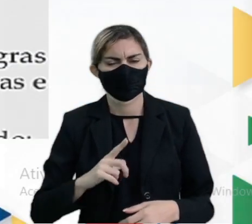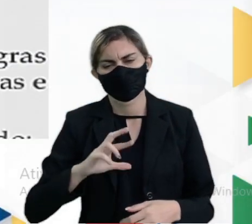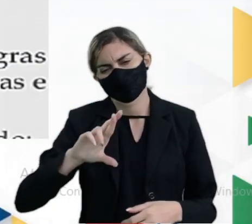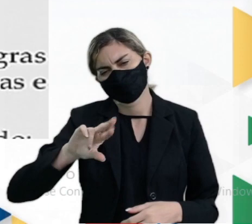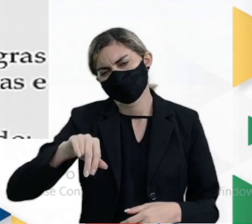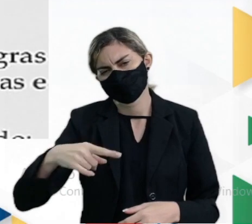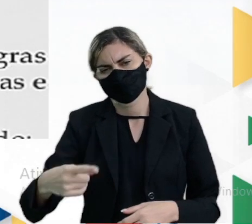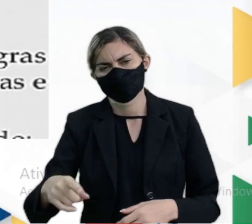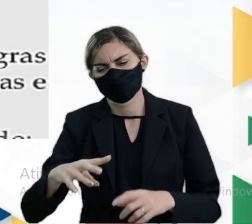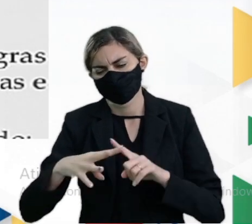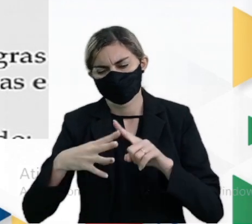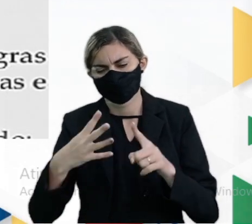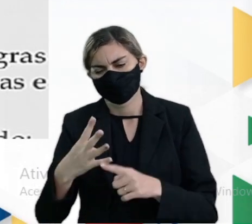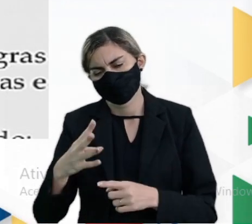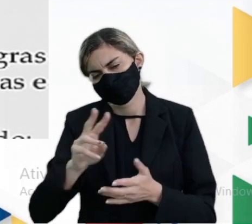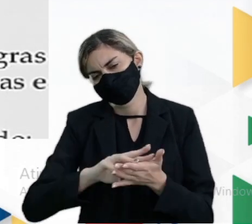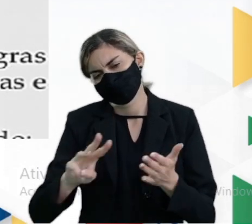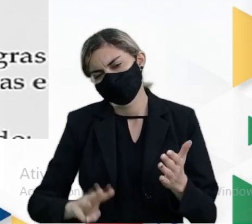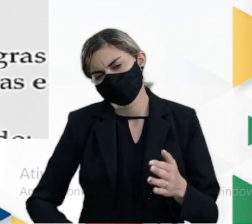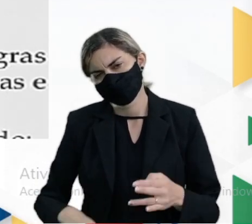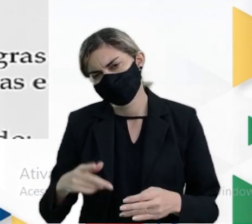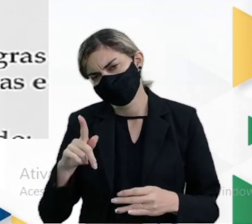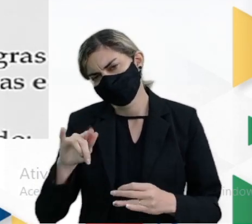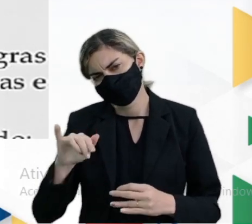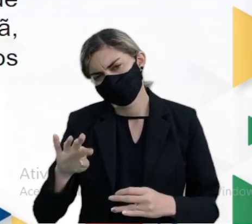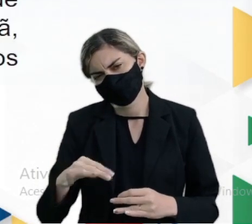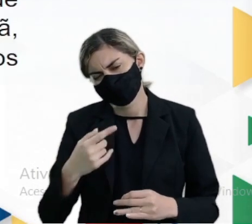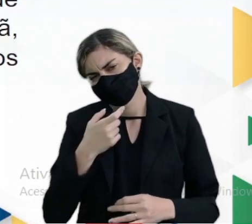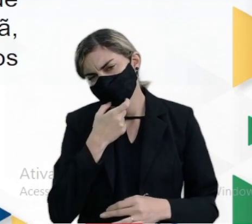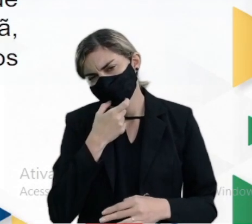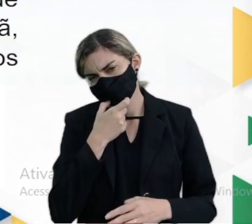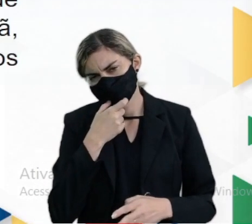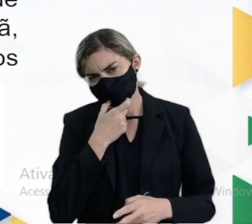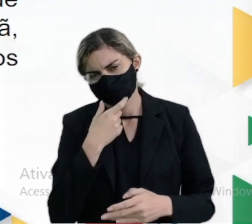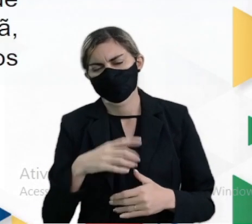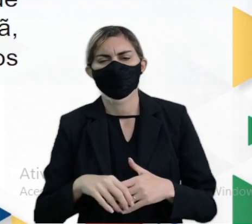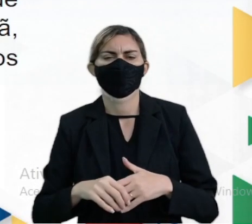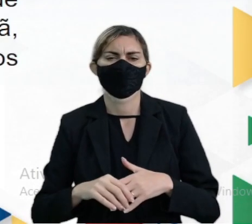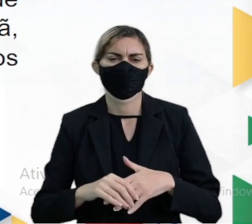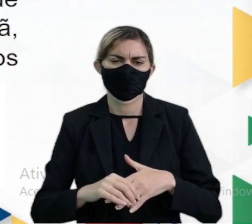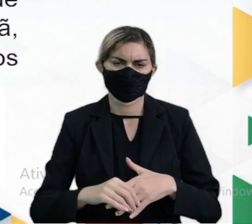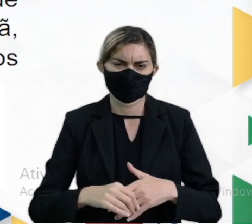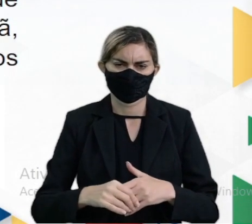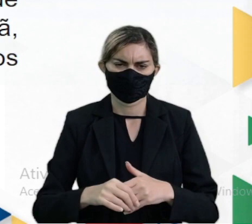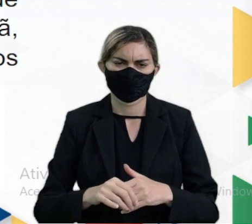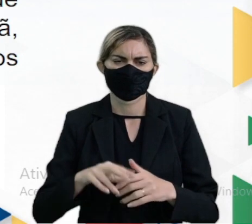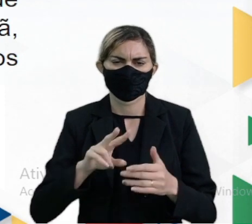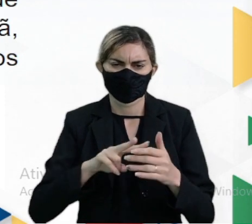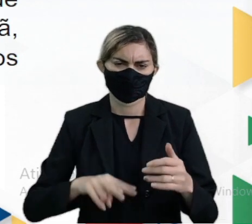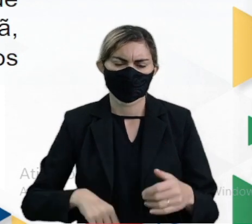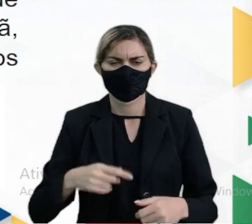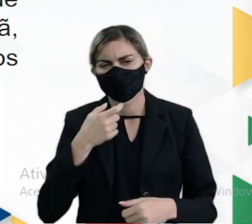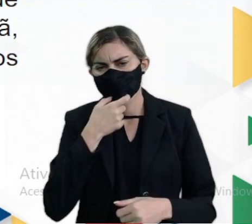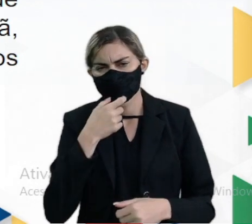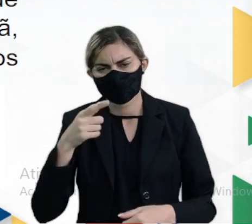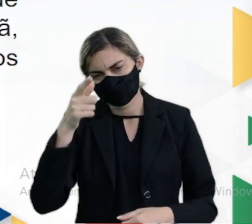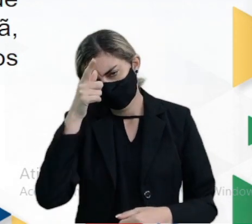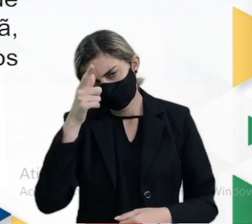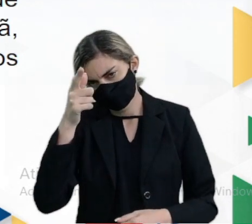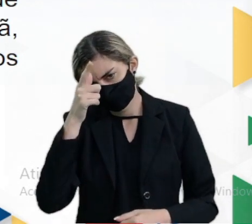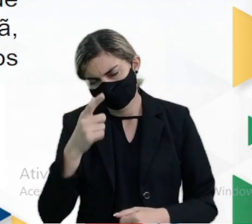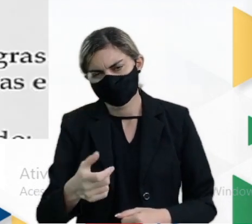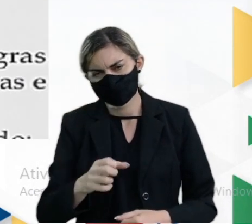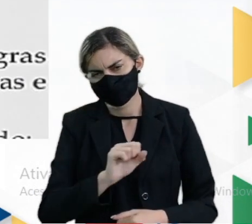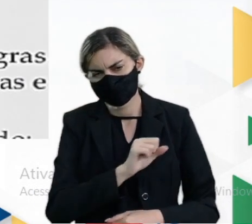revisão dos 4 métodos de ginástica que nós temos, né? Que é o inglês, até falei nesse aqui, né? Que é o método inglês, o método alemão, o